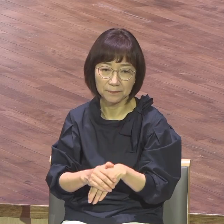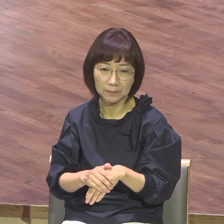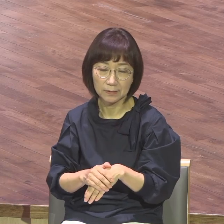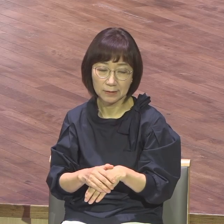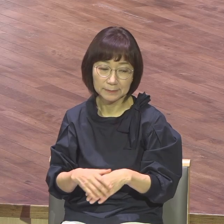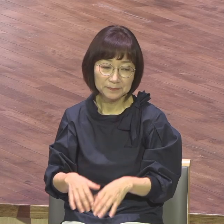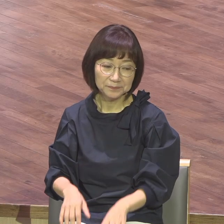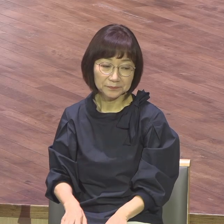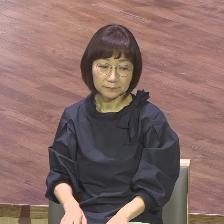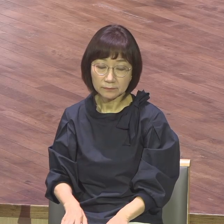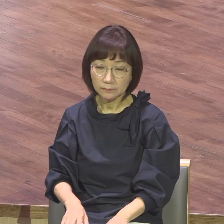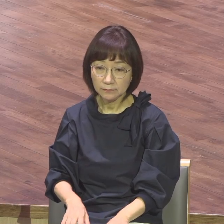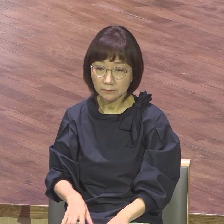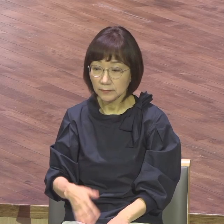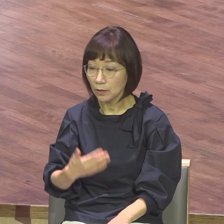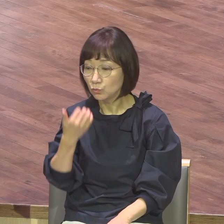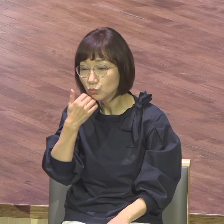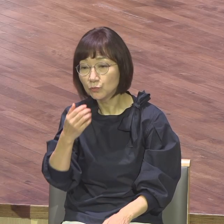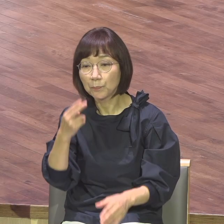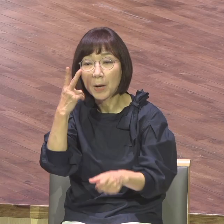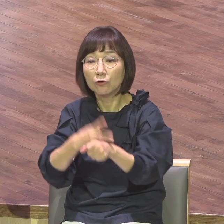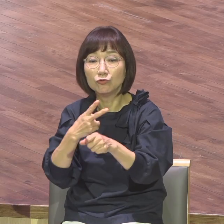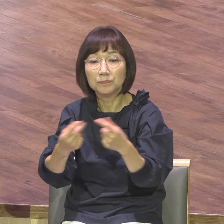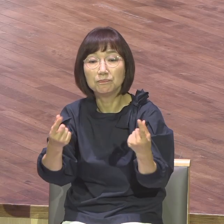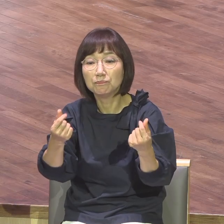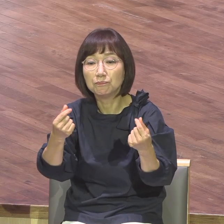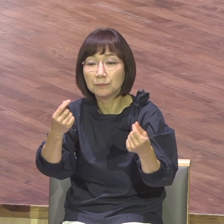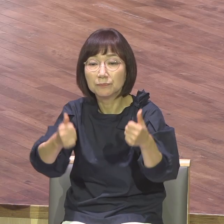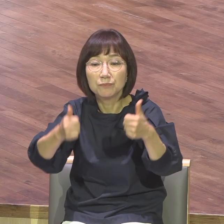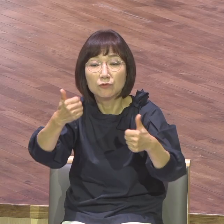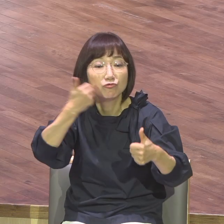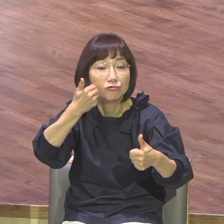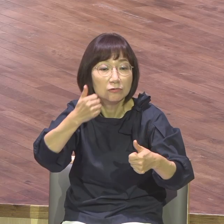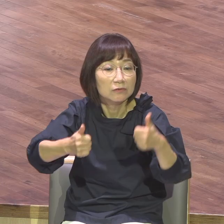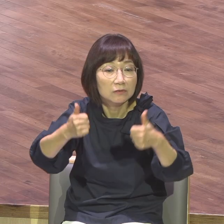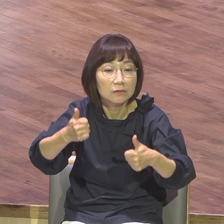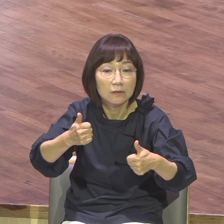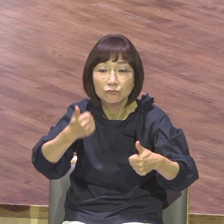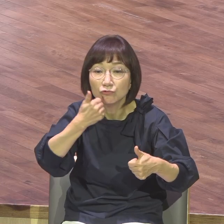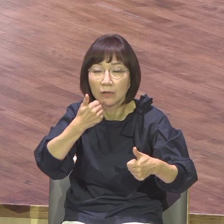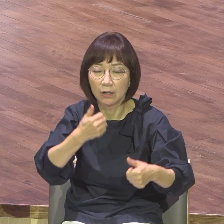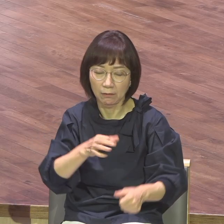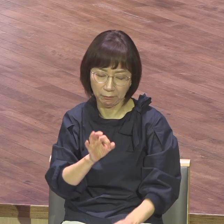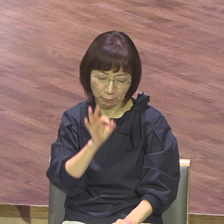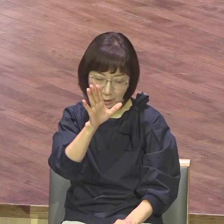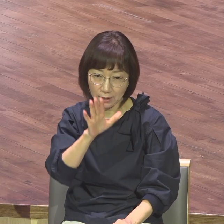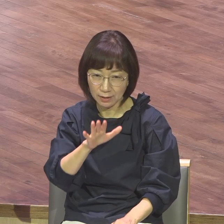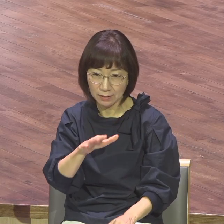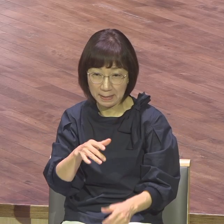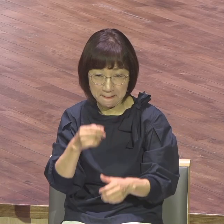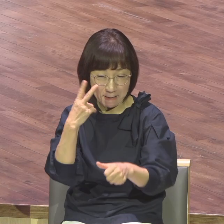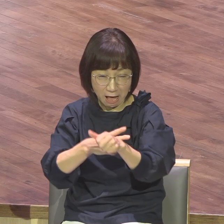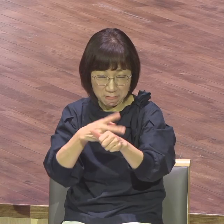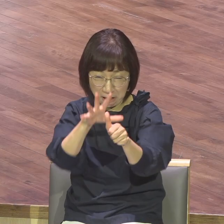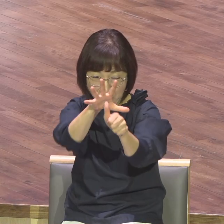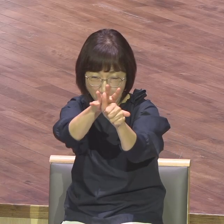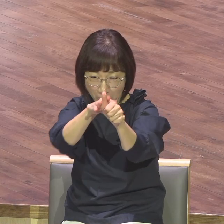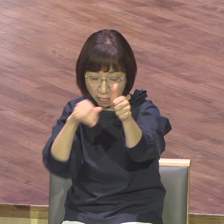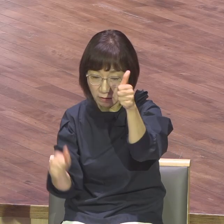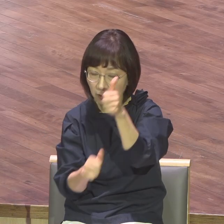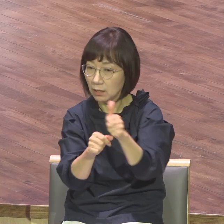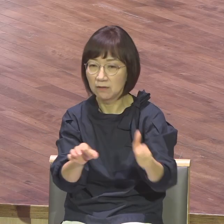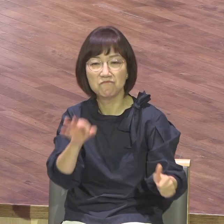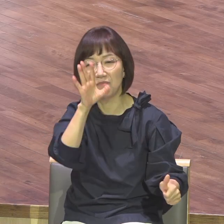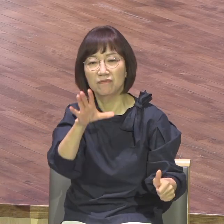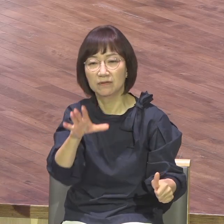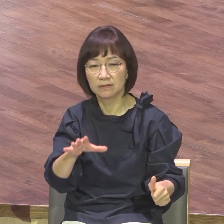경쟁자가 없는 전도의 삶을 바울이 살았어요. 경쟁이 안 돼요. 우리도 기도로 재창조의